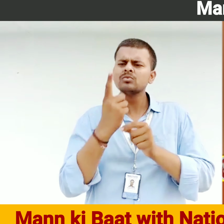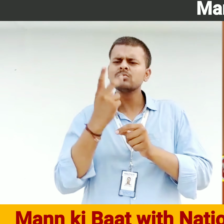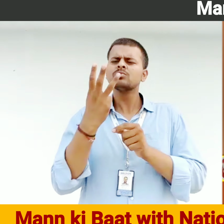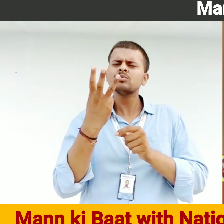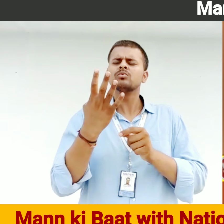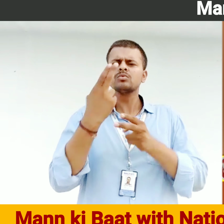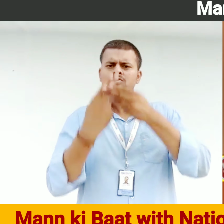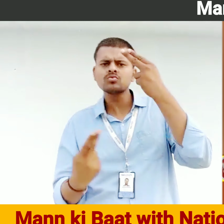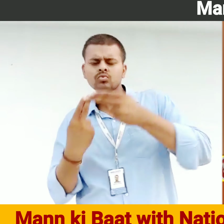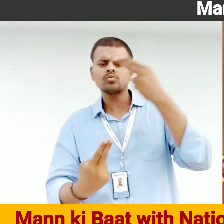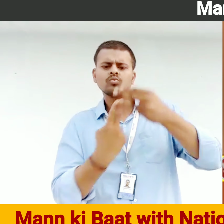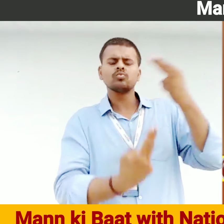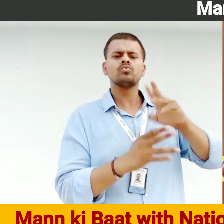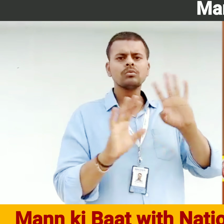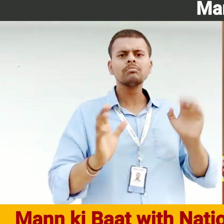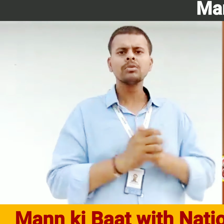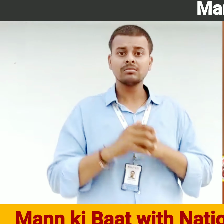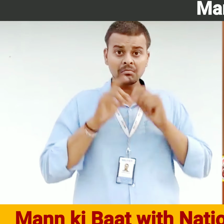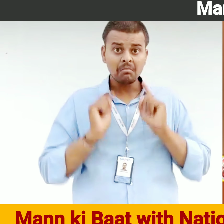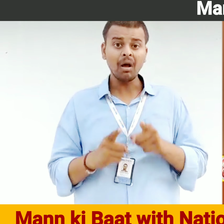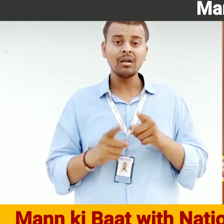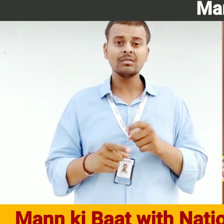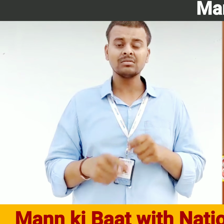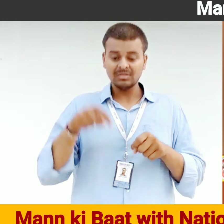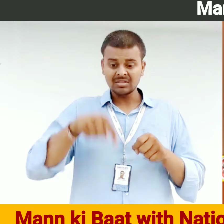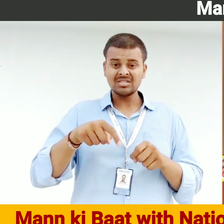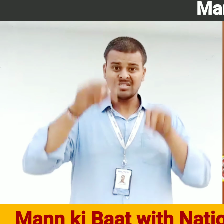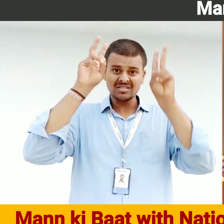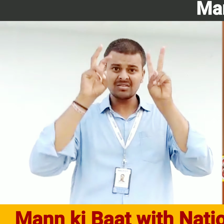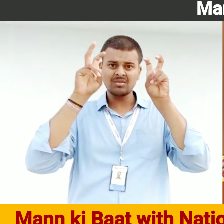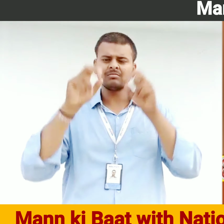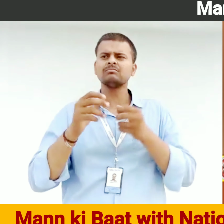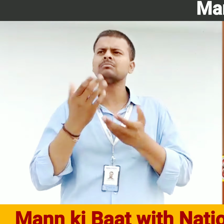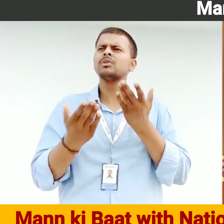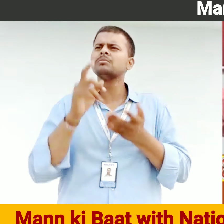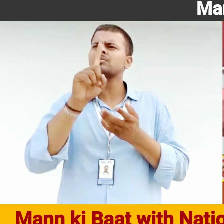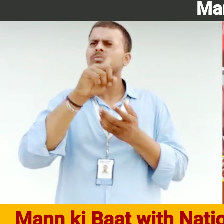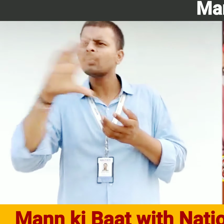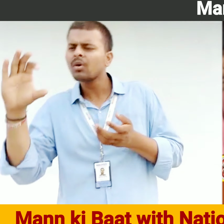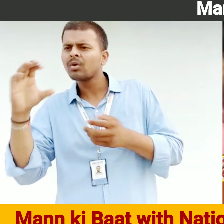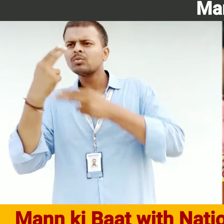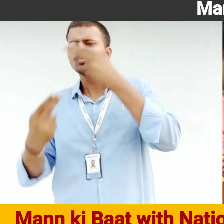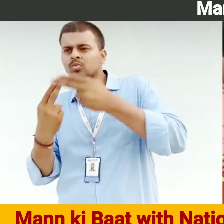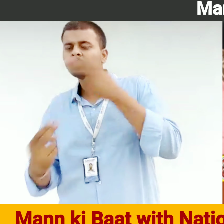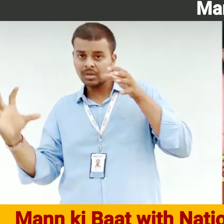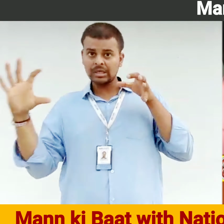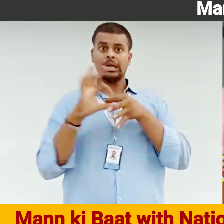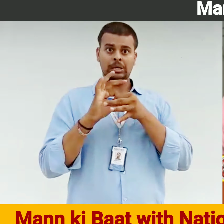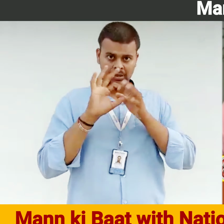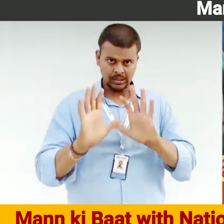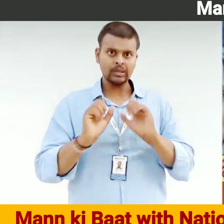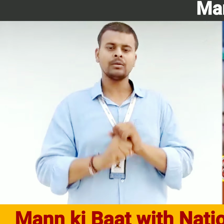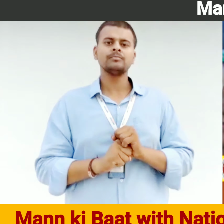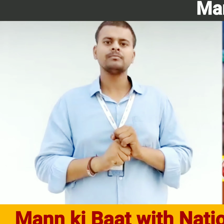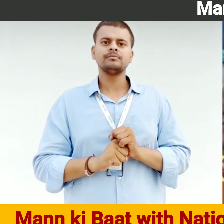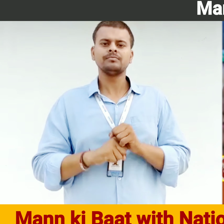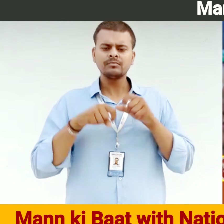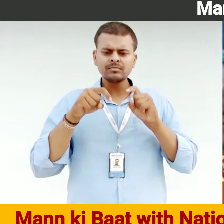सिर्फ 3-4 घटनाओं का जिक्र किया है। आयुष्मान भारत से तो ऐसी 1 करोड़ से अधिक कहानियां जुड़ी हुई